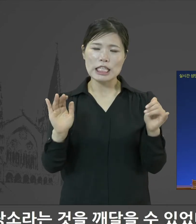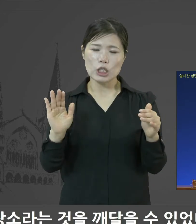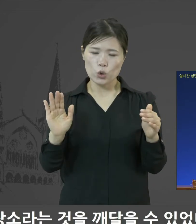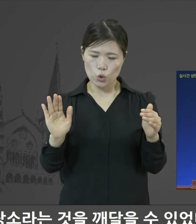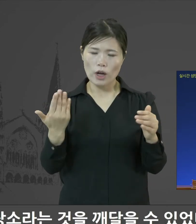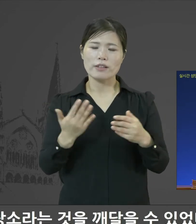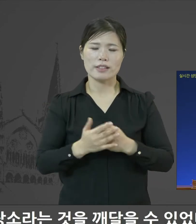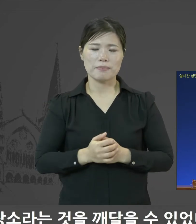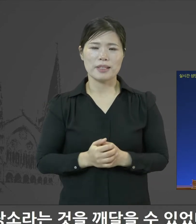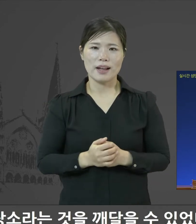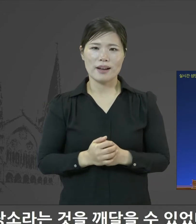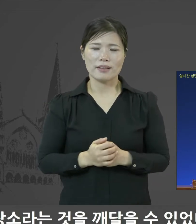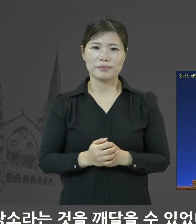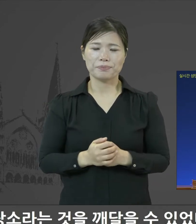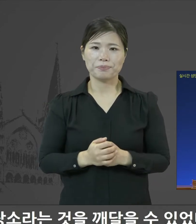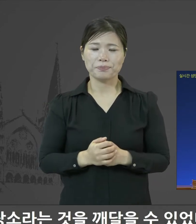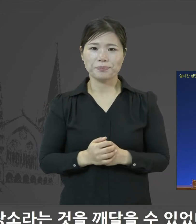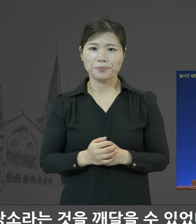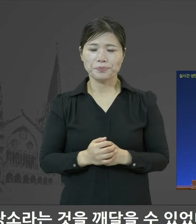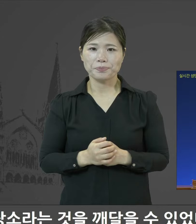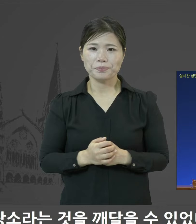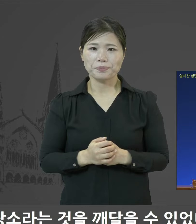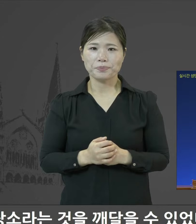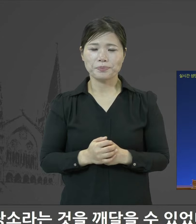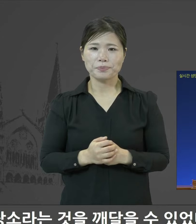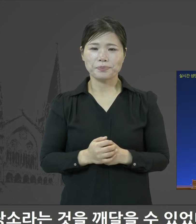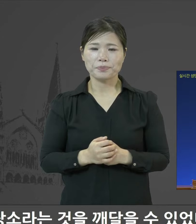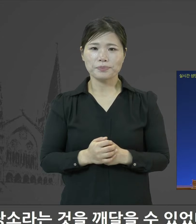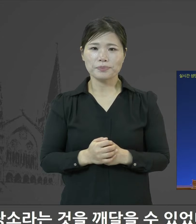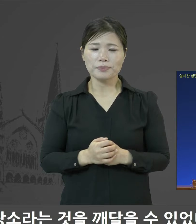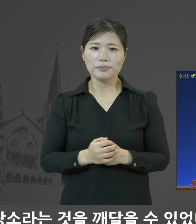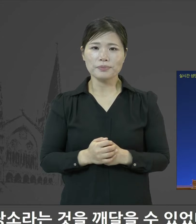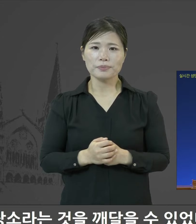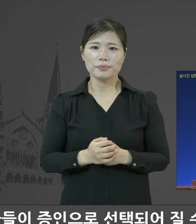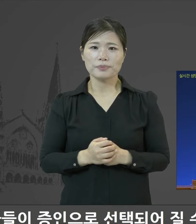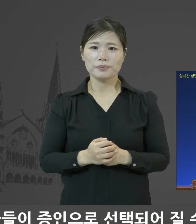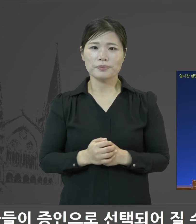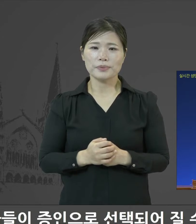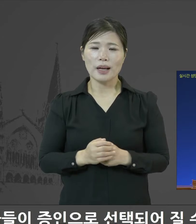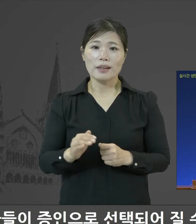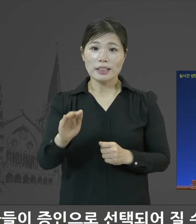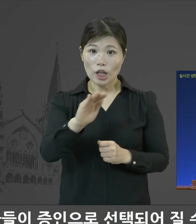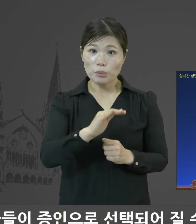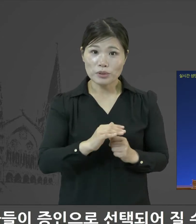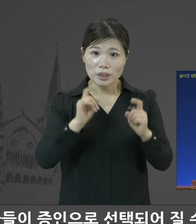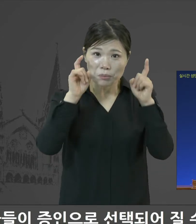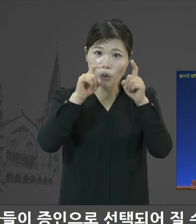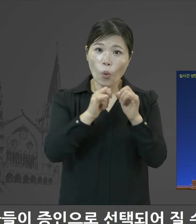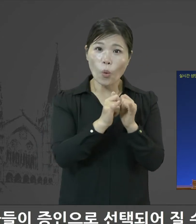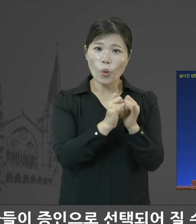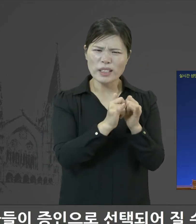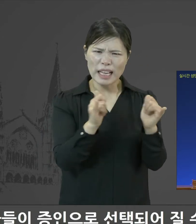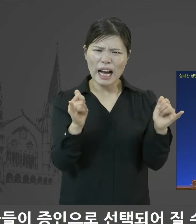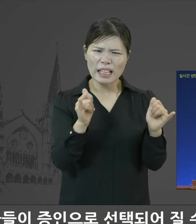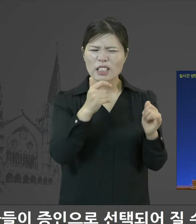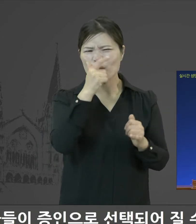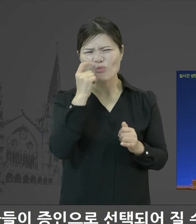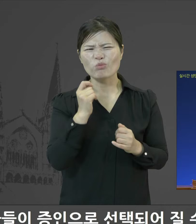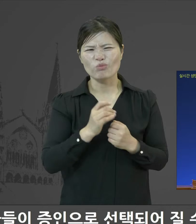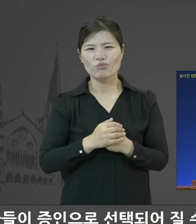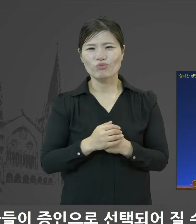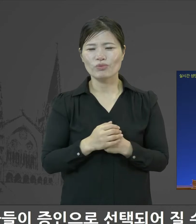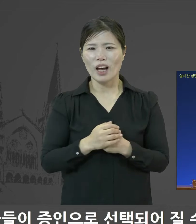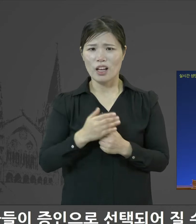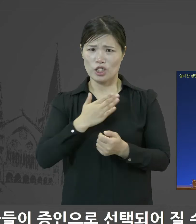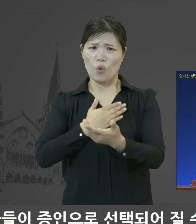수도 있겠다라는 생각을 해보게 됩니다. 여러분, 목자들이 참 미미했죠?